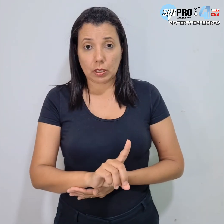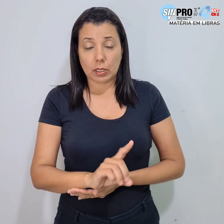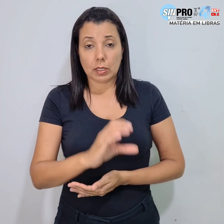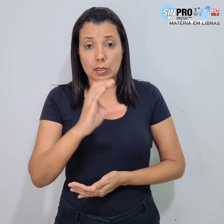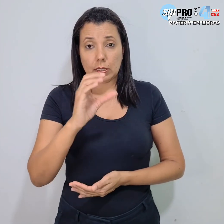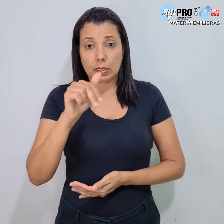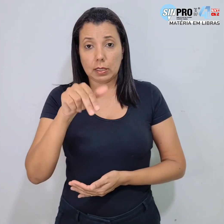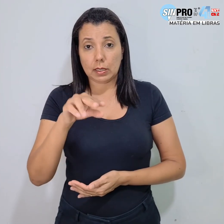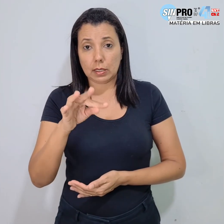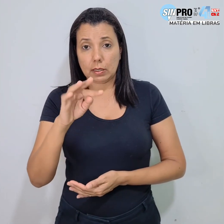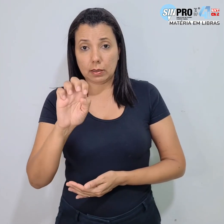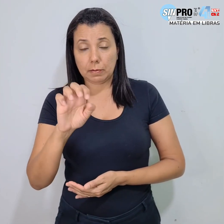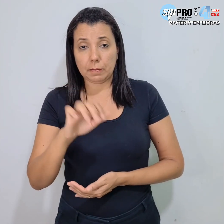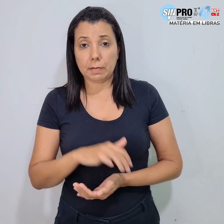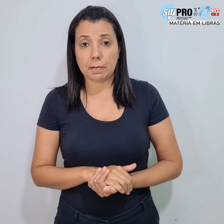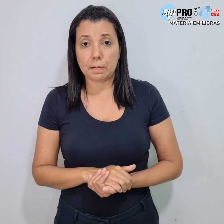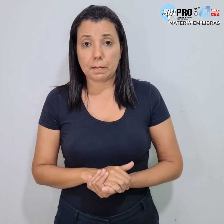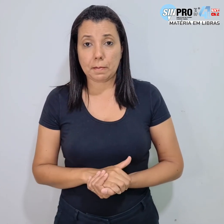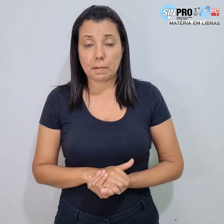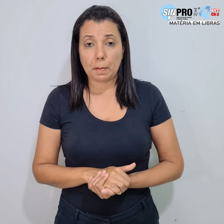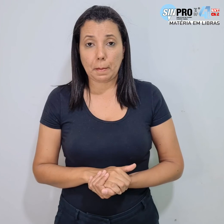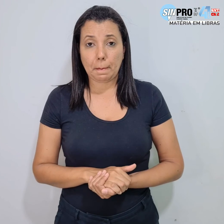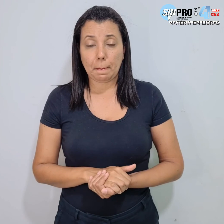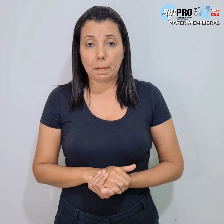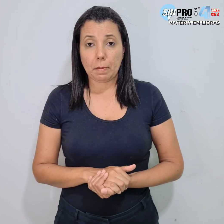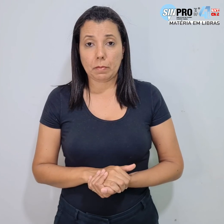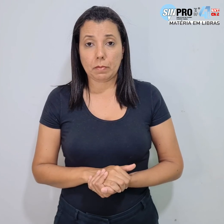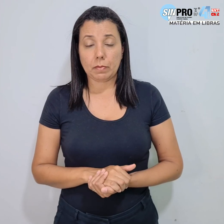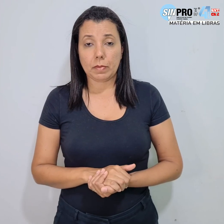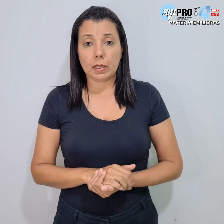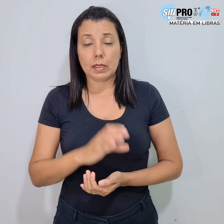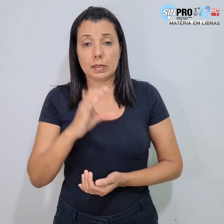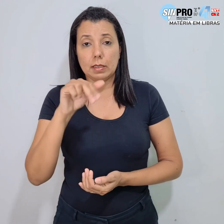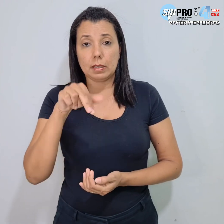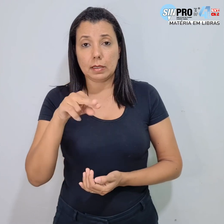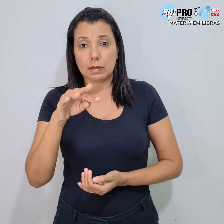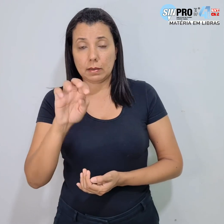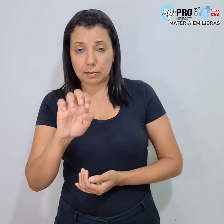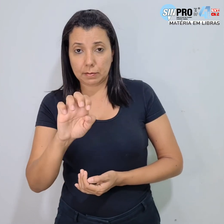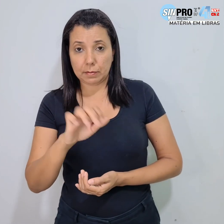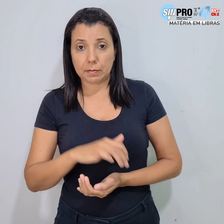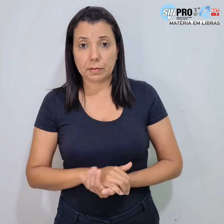Diretoria da CNTE. Fonte: CNTE.